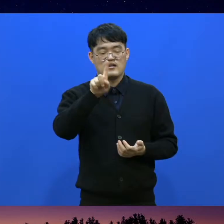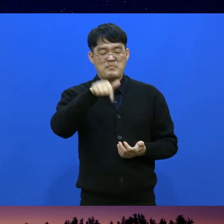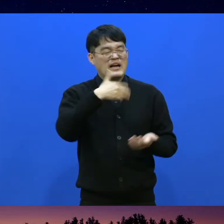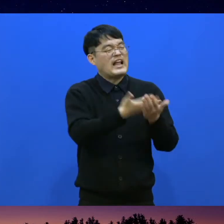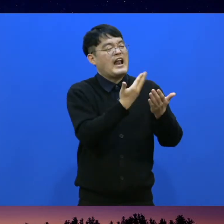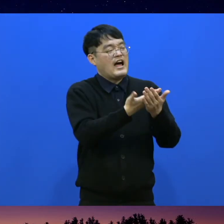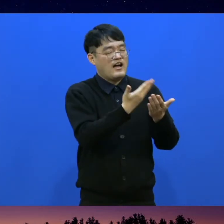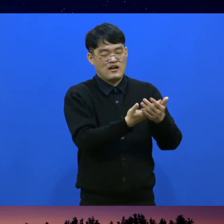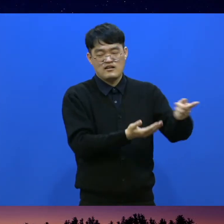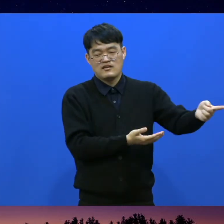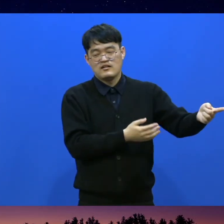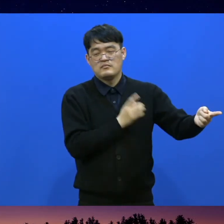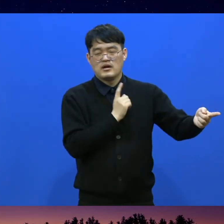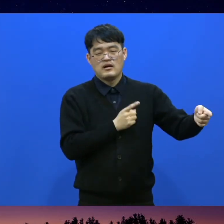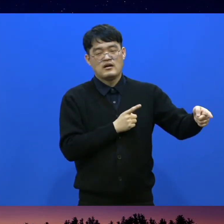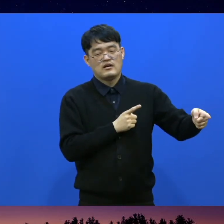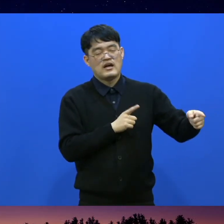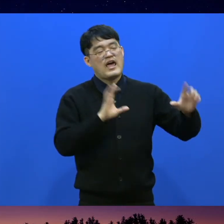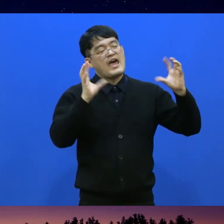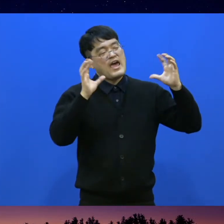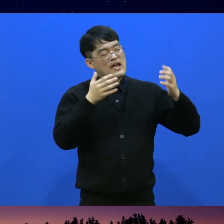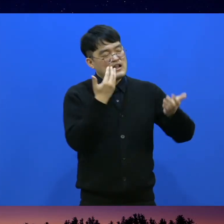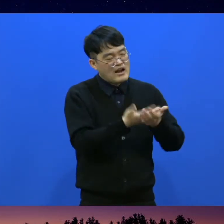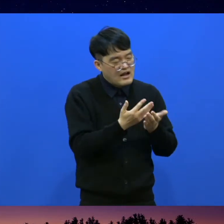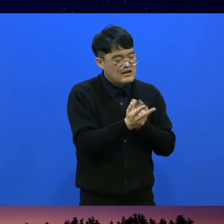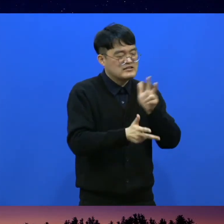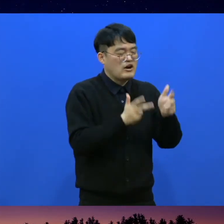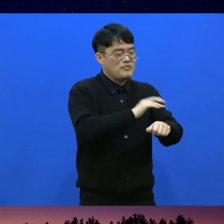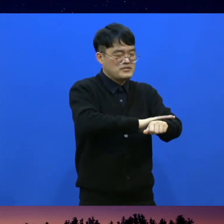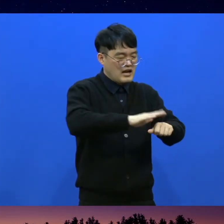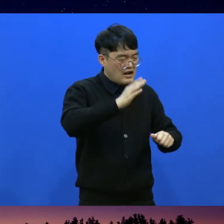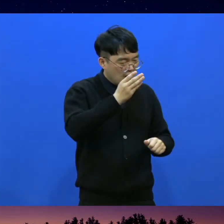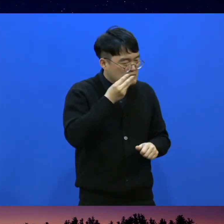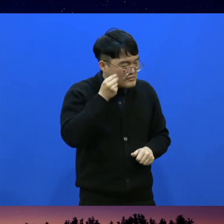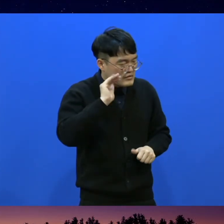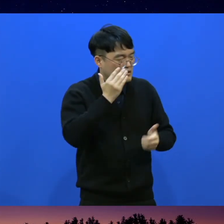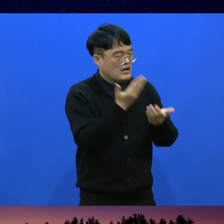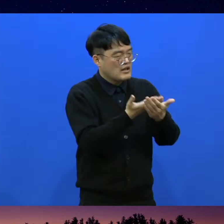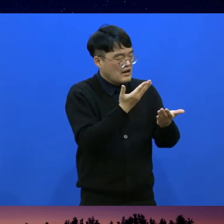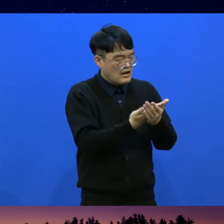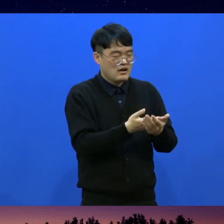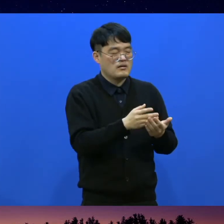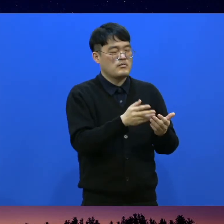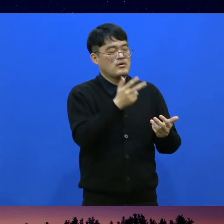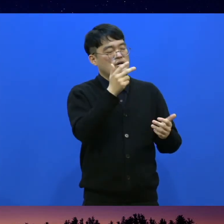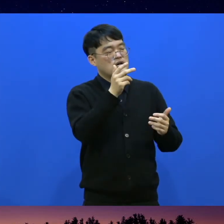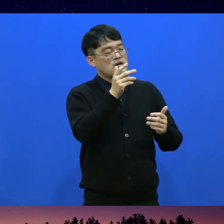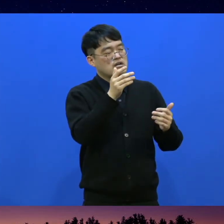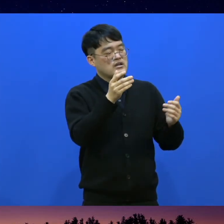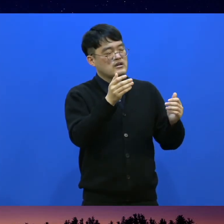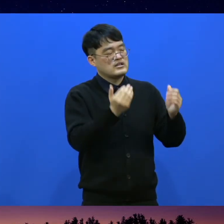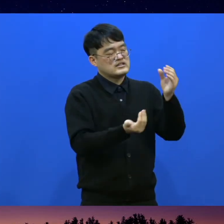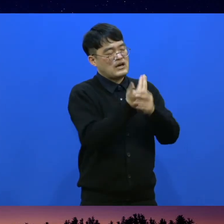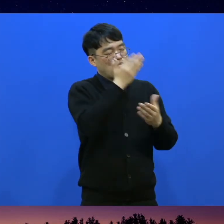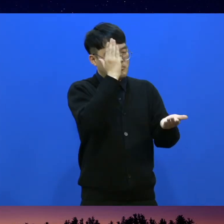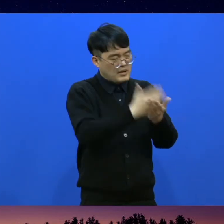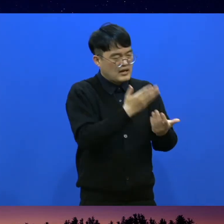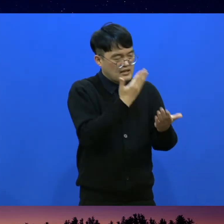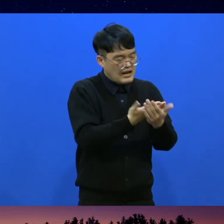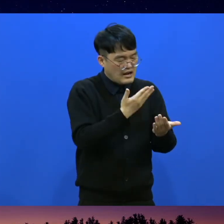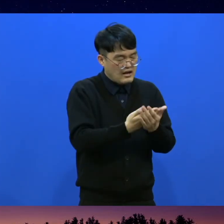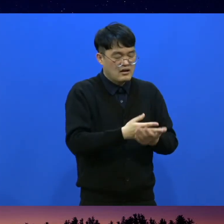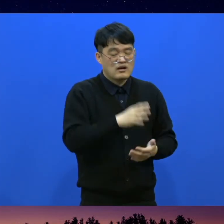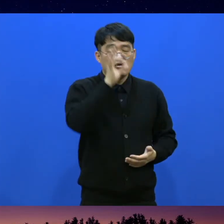그게 달라요. 애 낳아달라고 그러고 사건 장하게 해달라고 사고 나지 않게 해달라고. 그